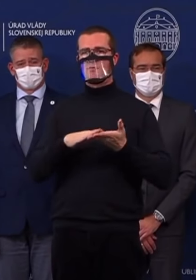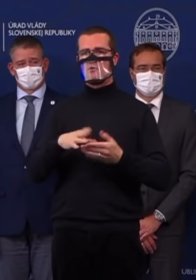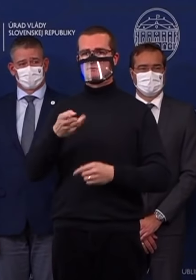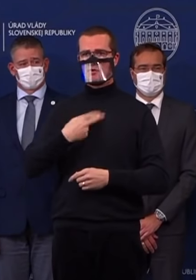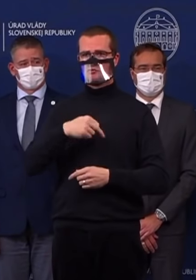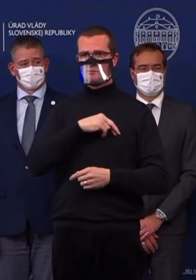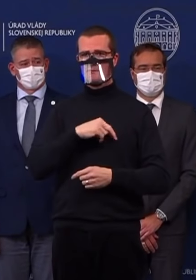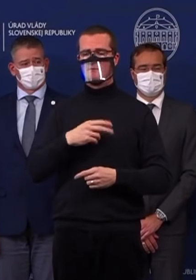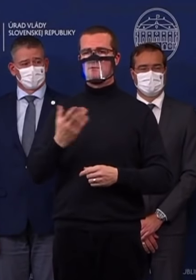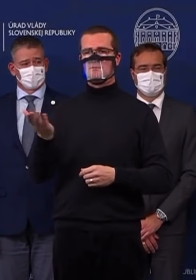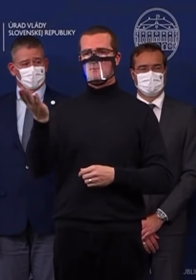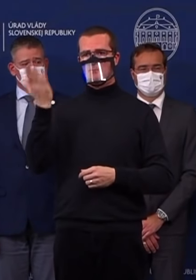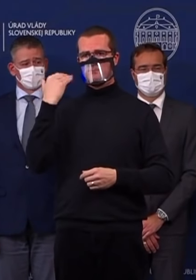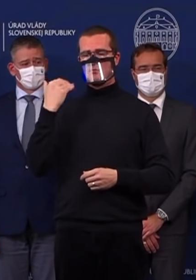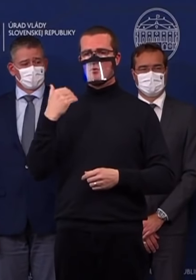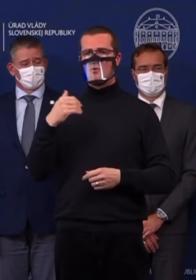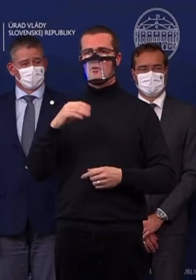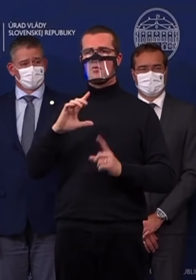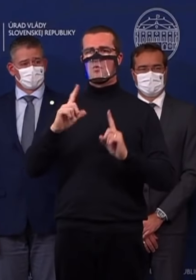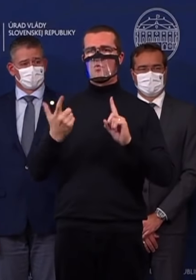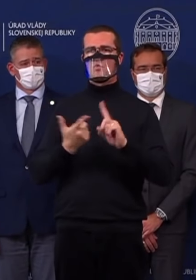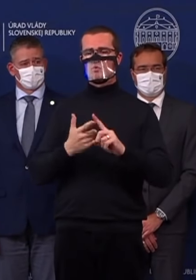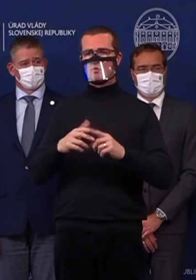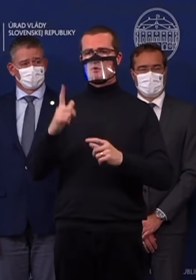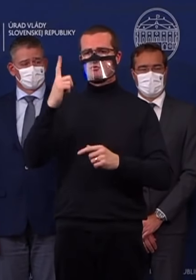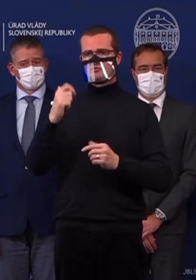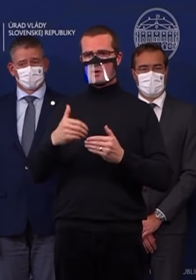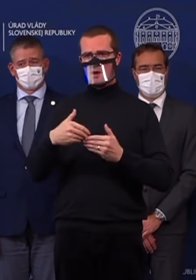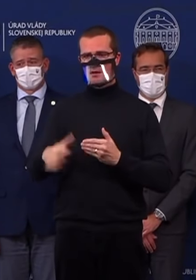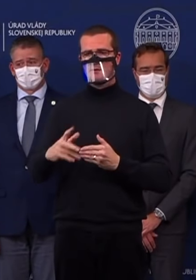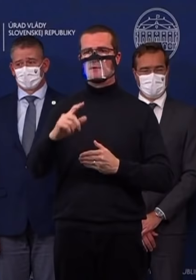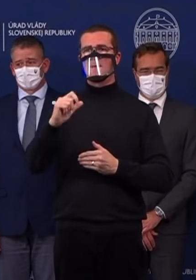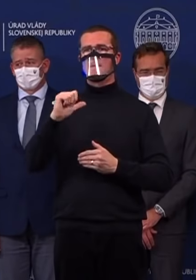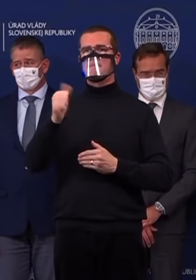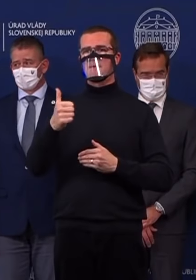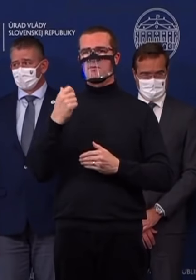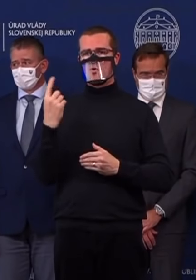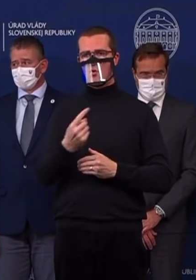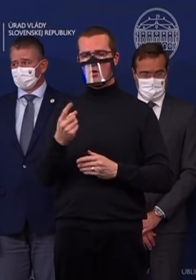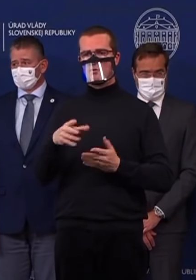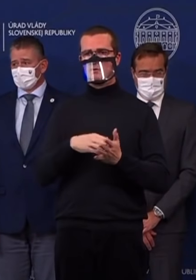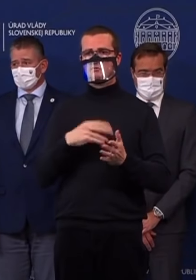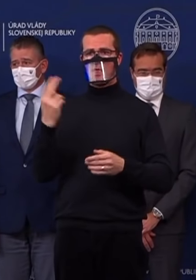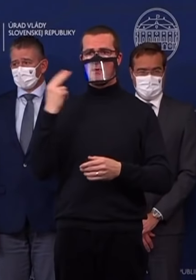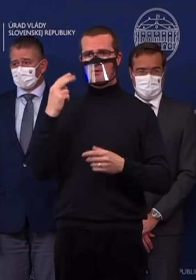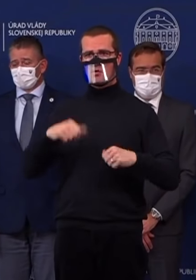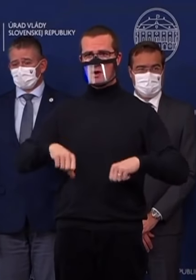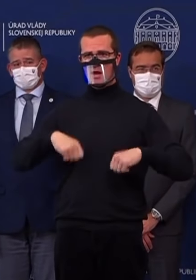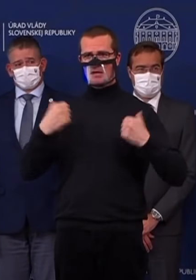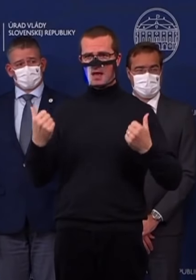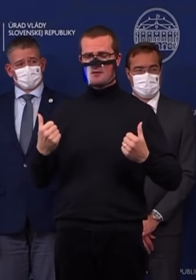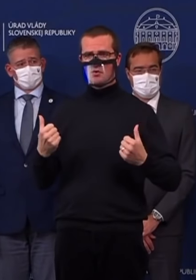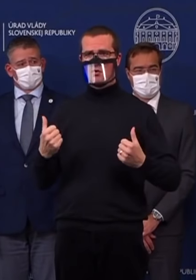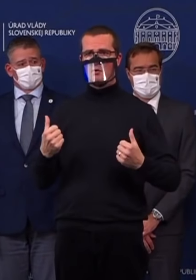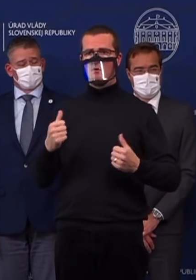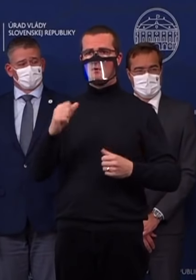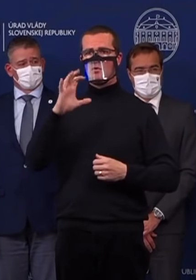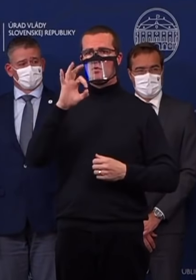zodpovednosť bola v jej druhej fáze odštartovaná prvou etapou, ktorá začala v piatok ráno